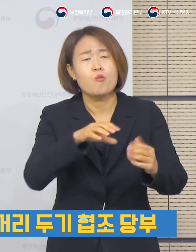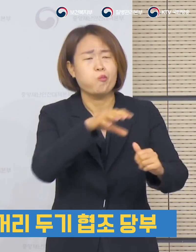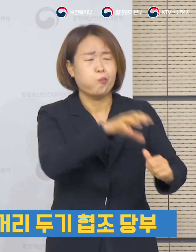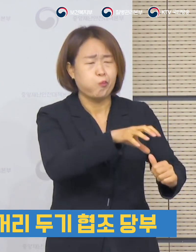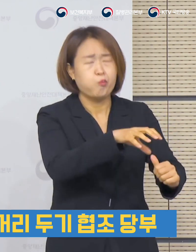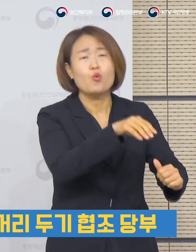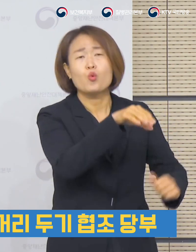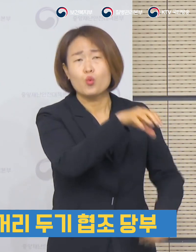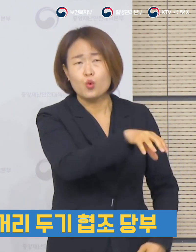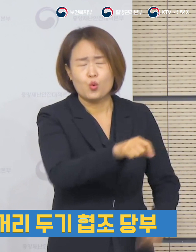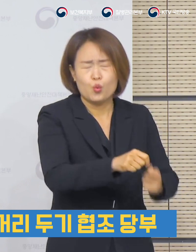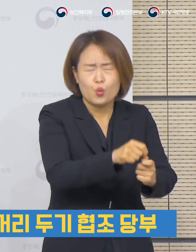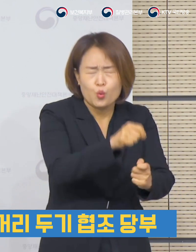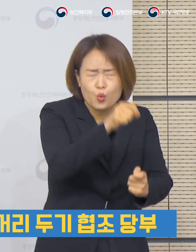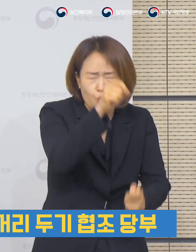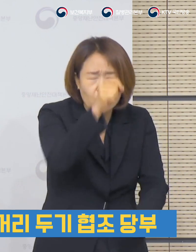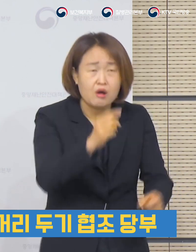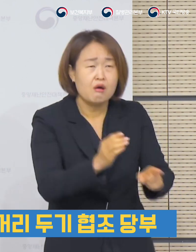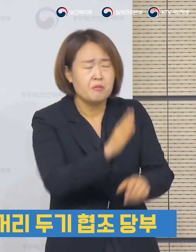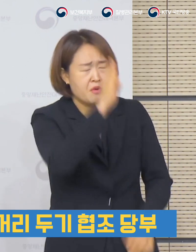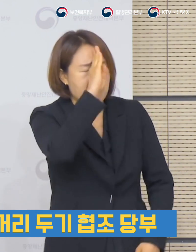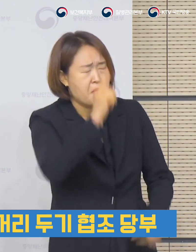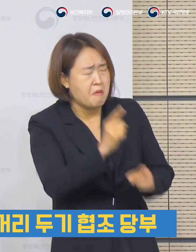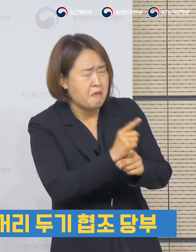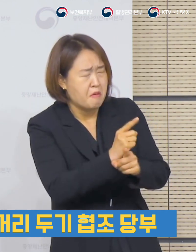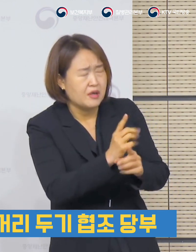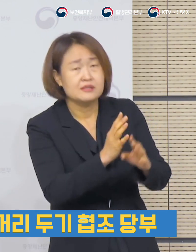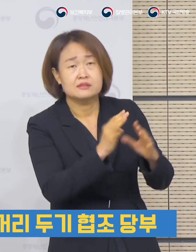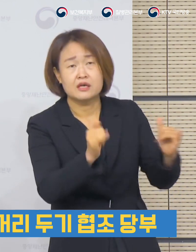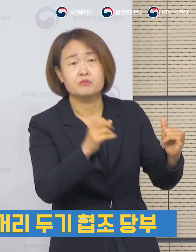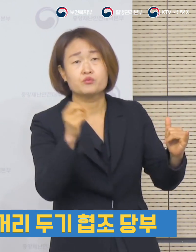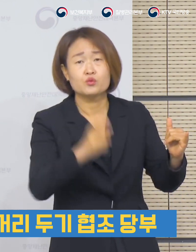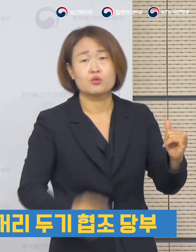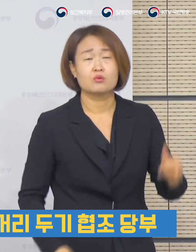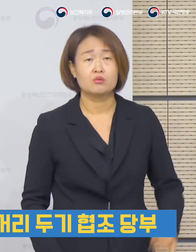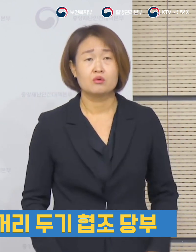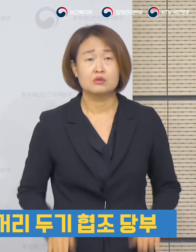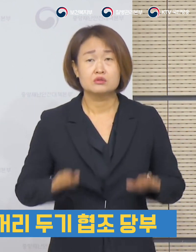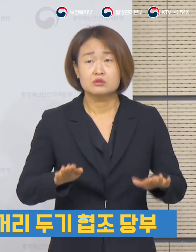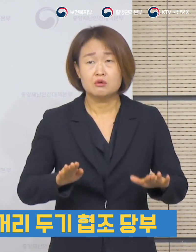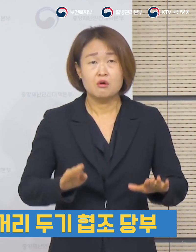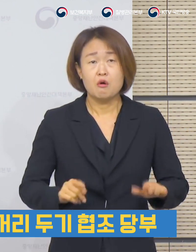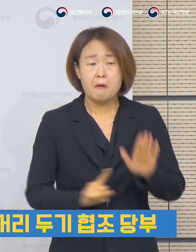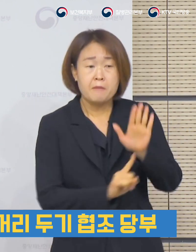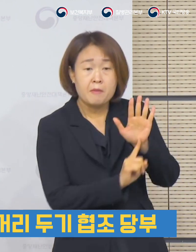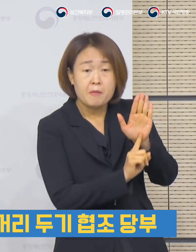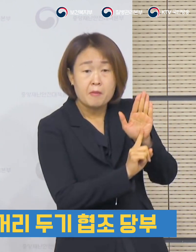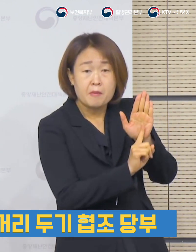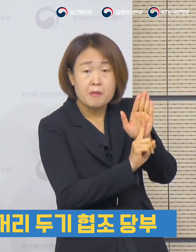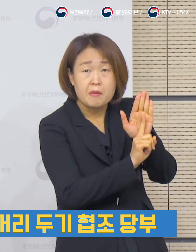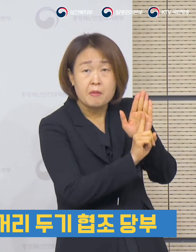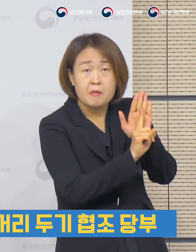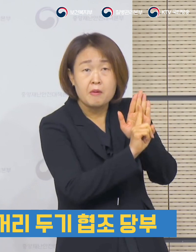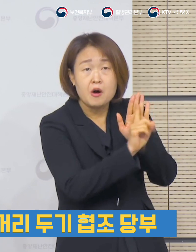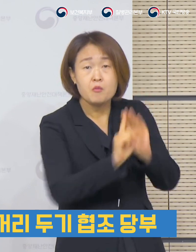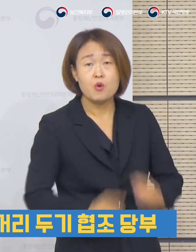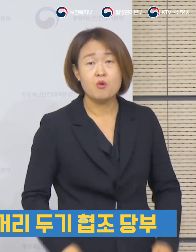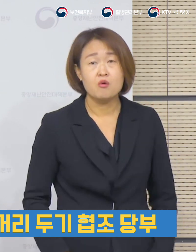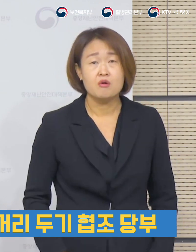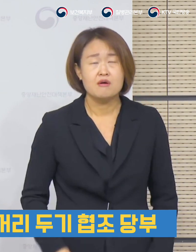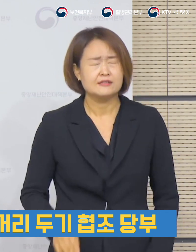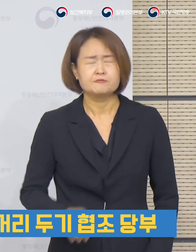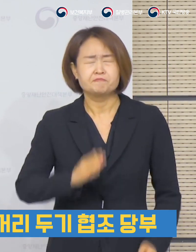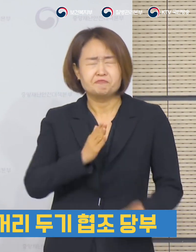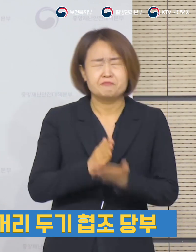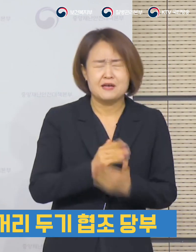공간에서 오랫동안 치료를 받고 계신 분들, 또 높아지는 기온 속에서도 겹겹의 보호 장비를